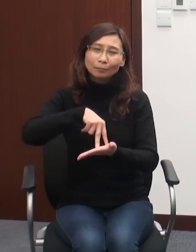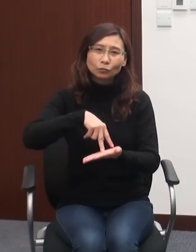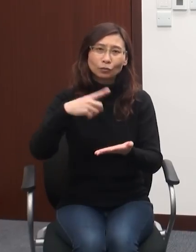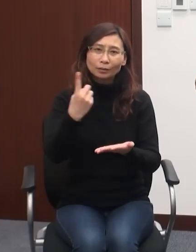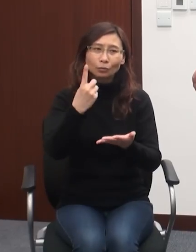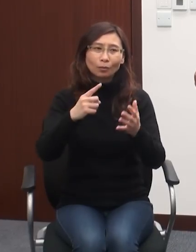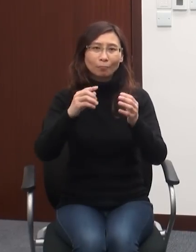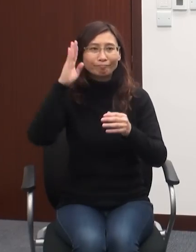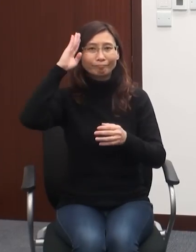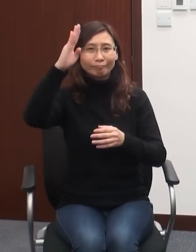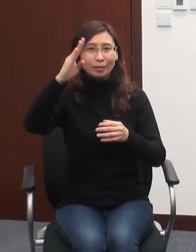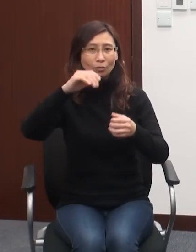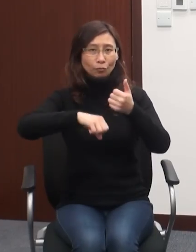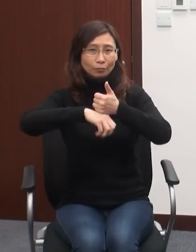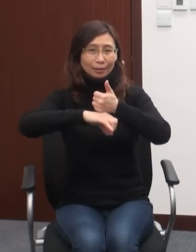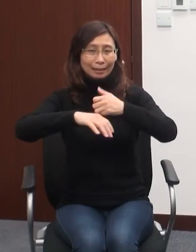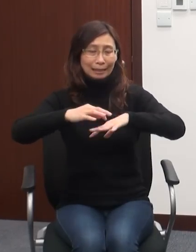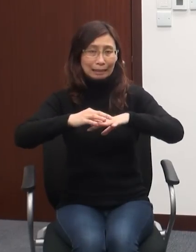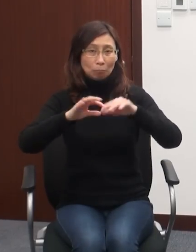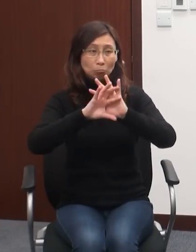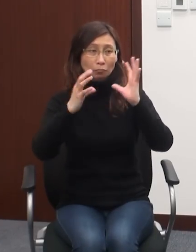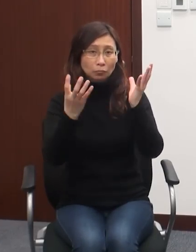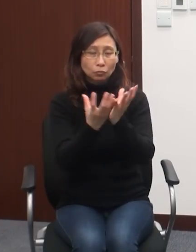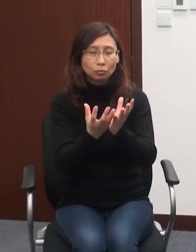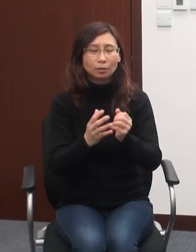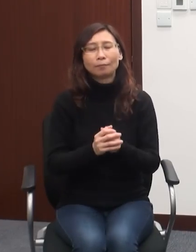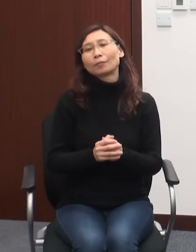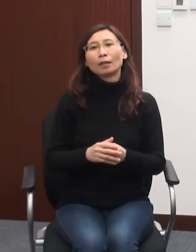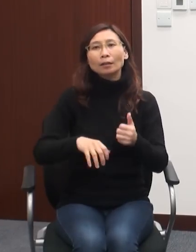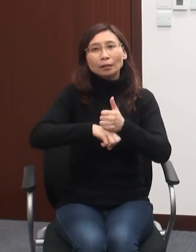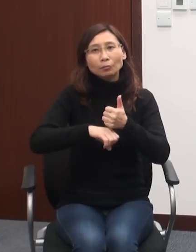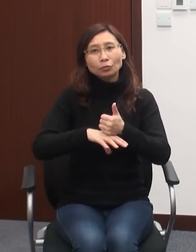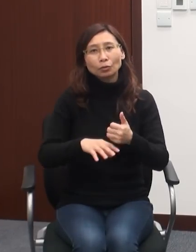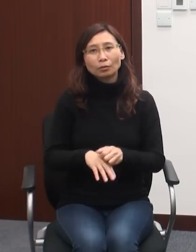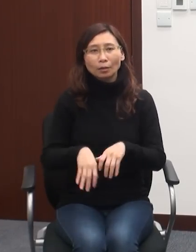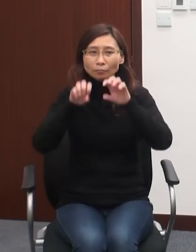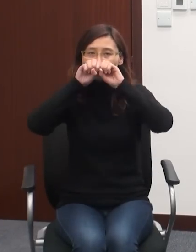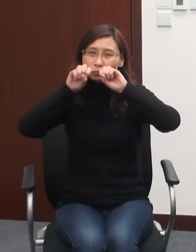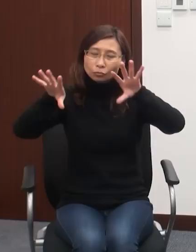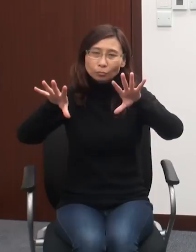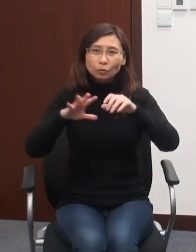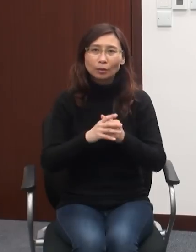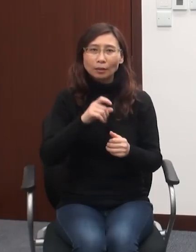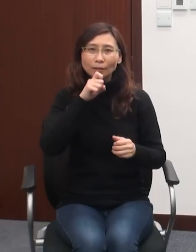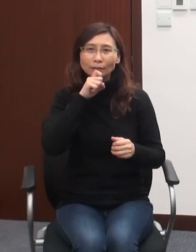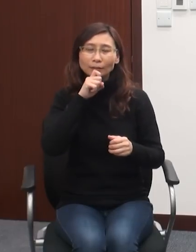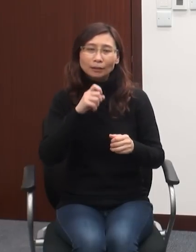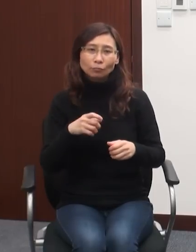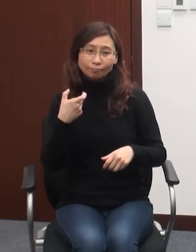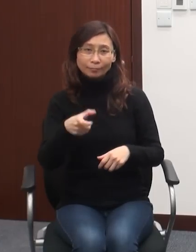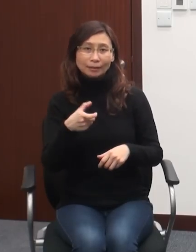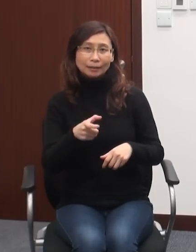即係其實你好簡單。咁佢一講咗之後咧，基本上就即係做咗幾個宣告啦。第一個就係有錢整都唔會派